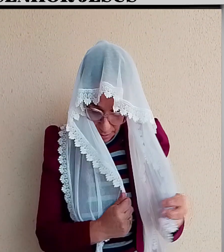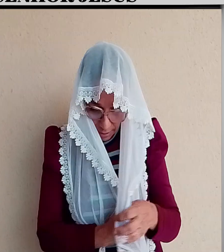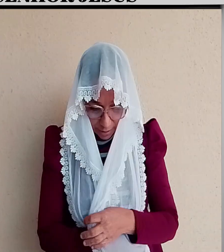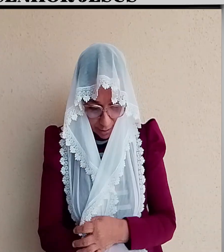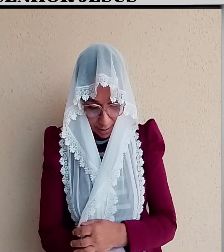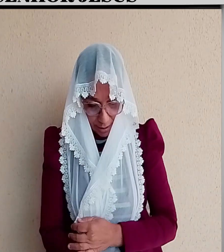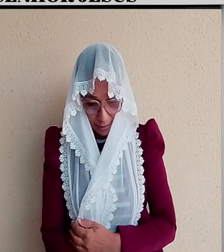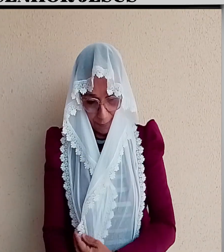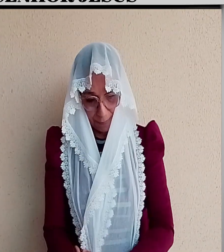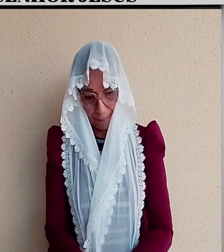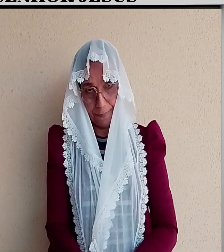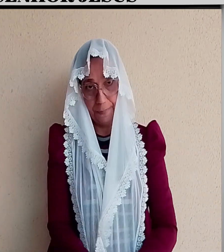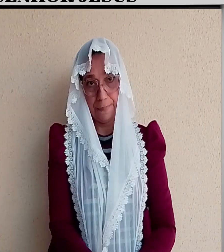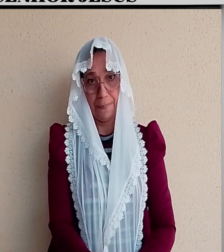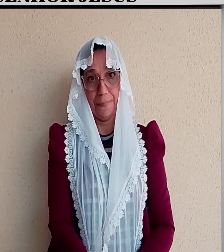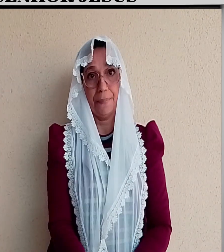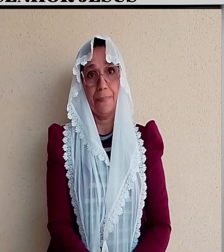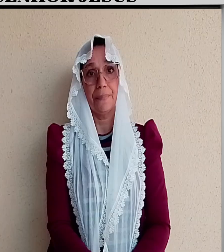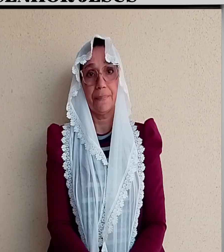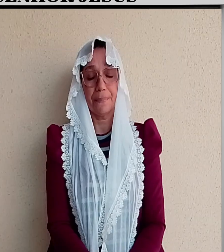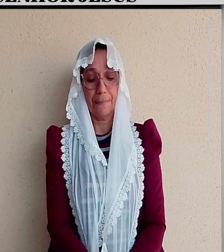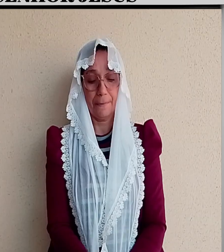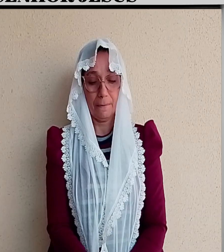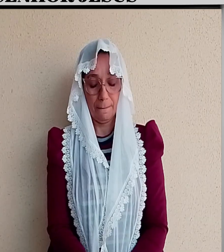Glória a Deus.